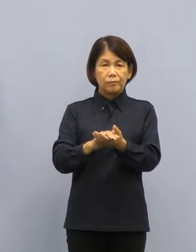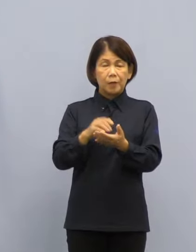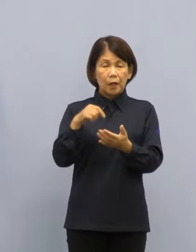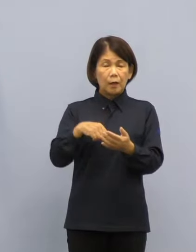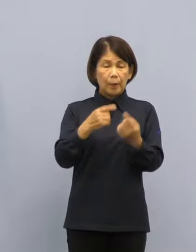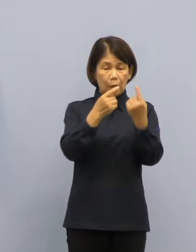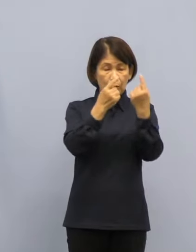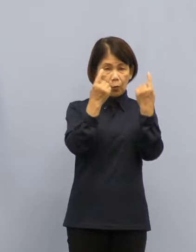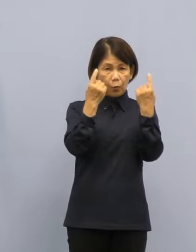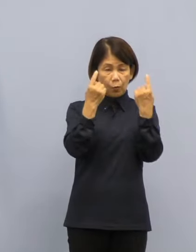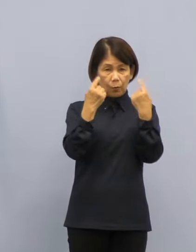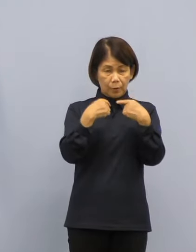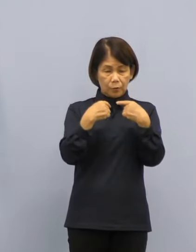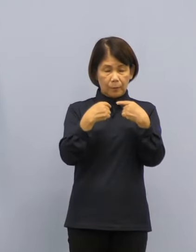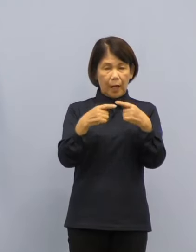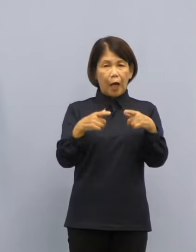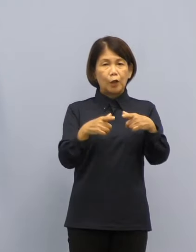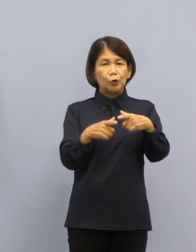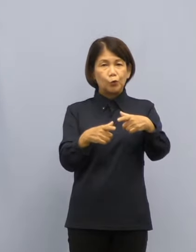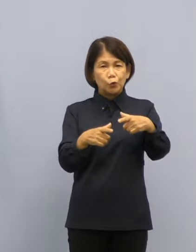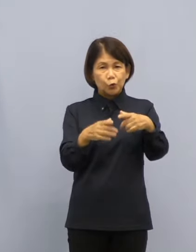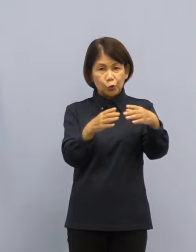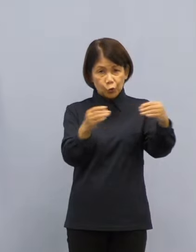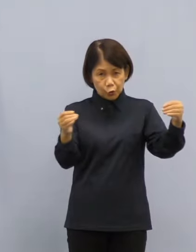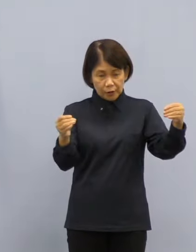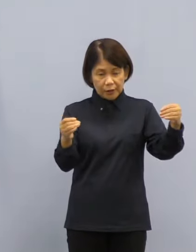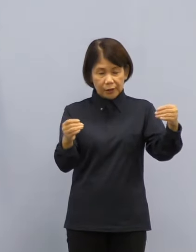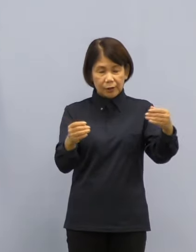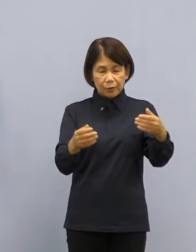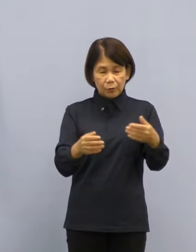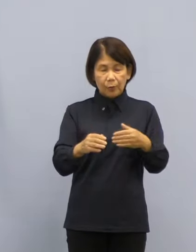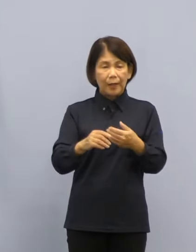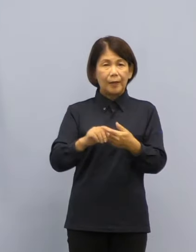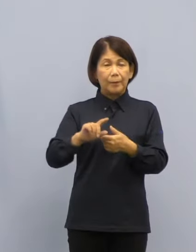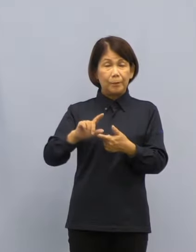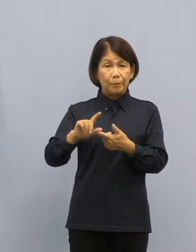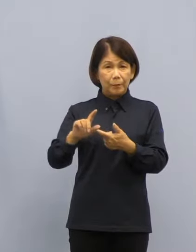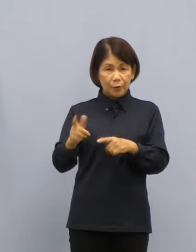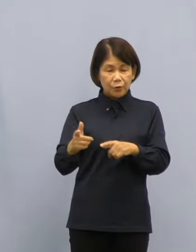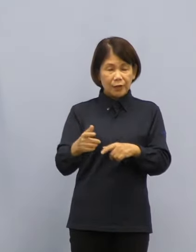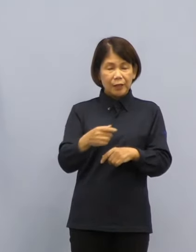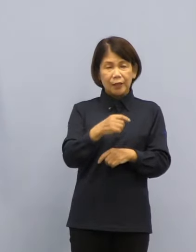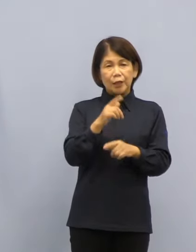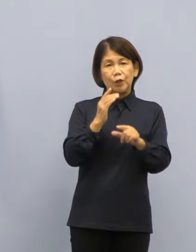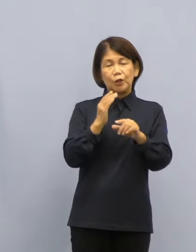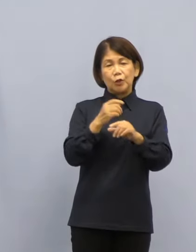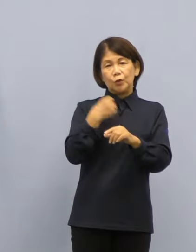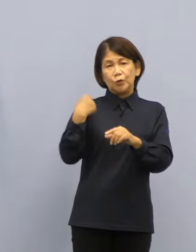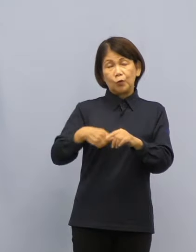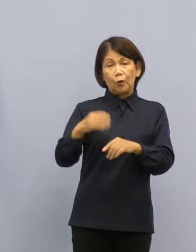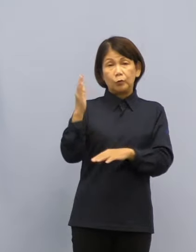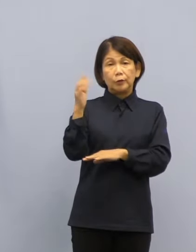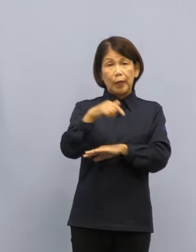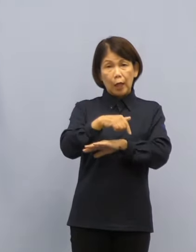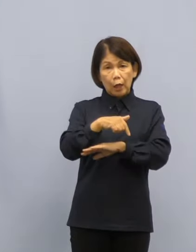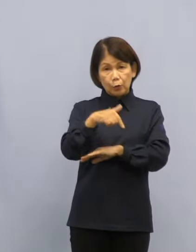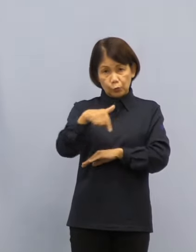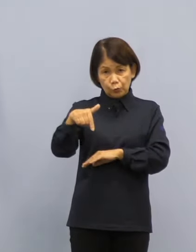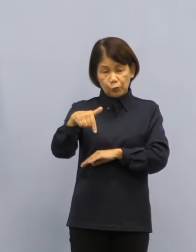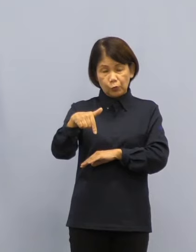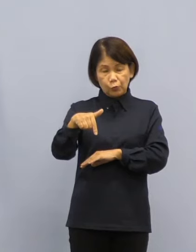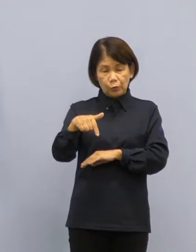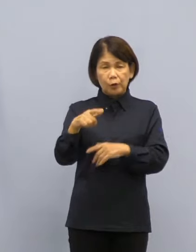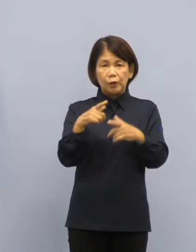ですね、国とは別に、中国政府との間でのこうお話とかいうのもできる関係かなと思うん